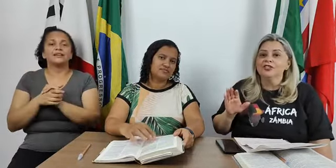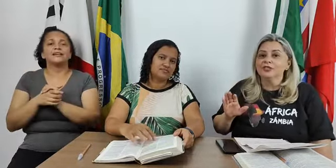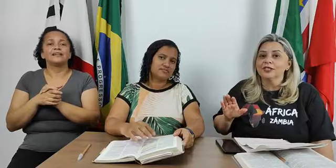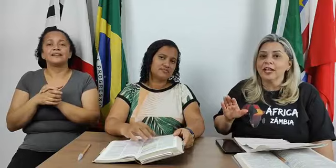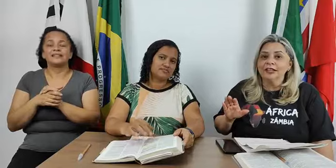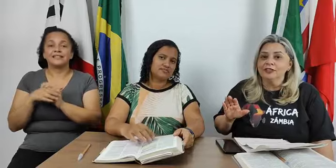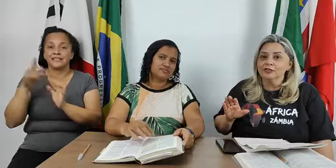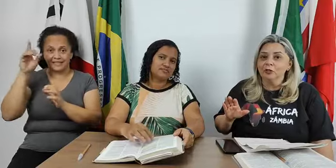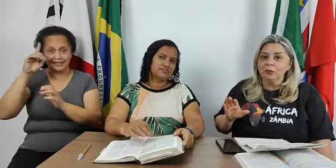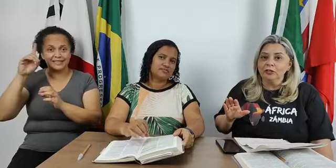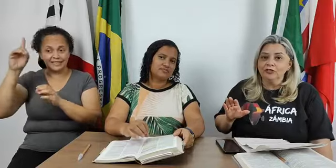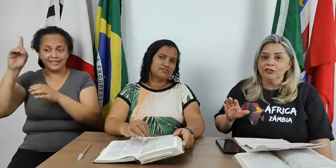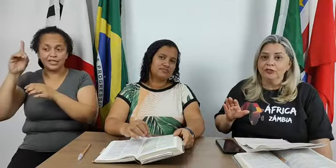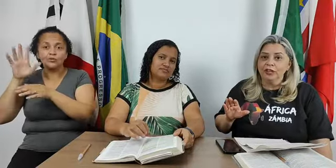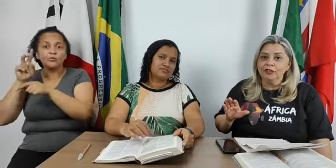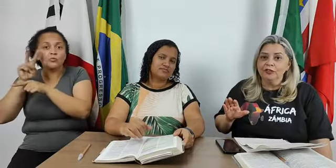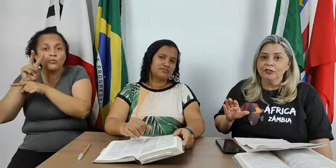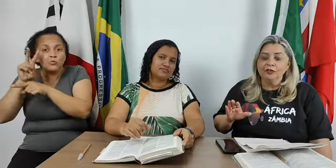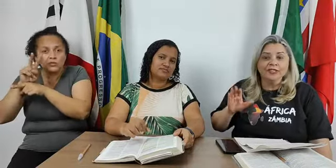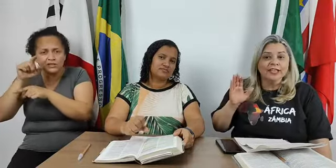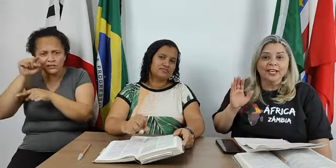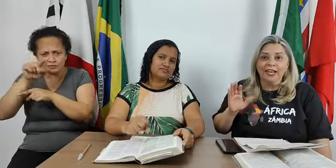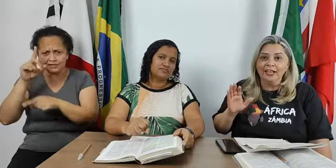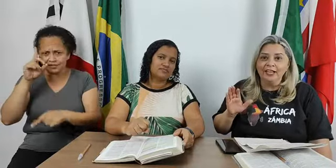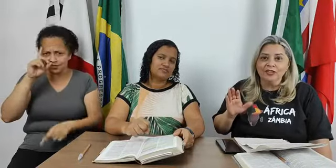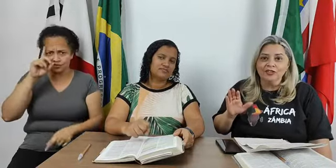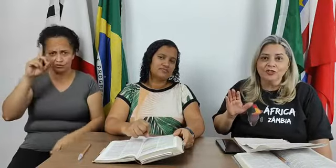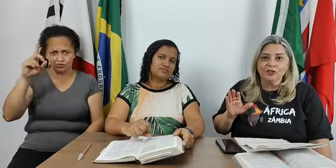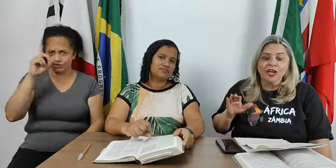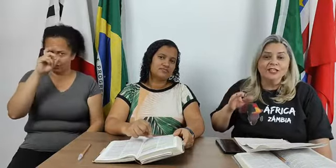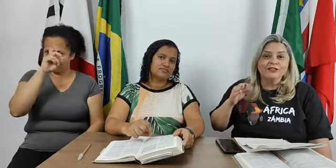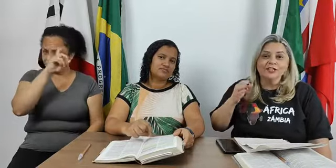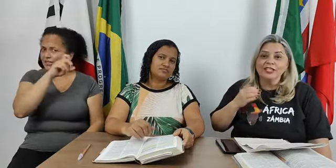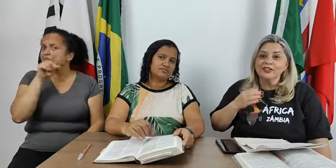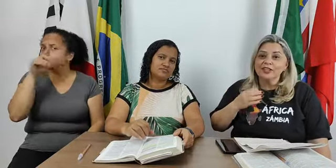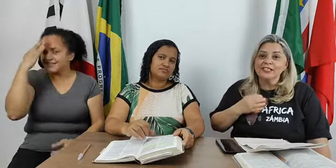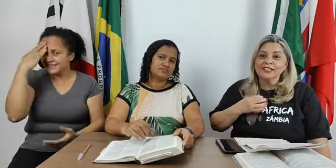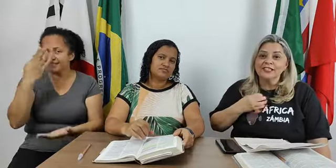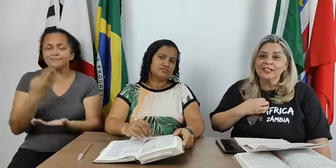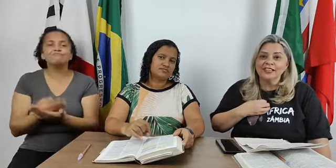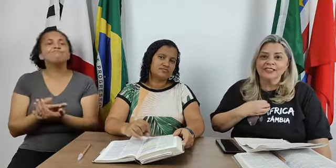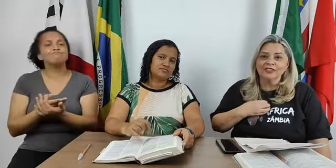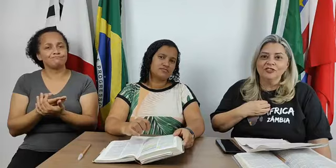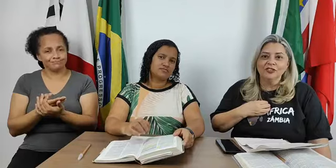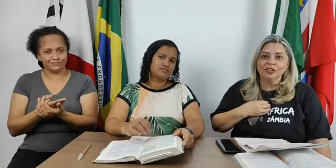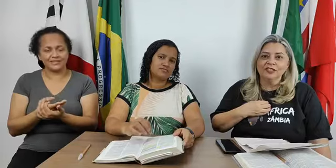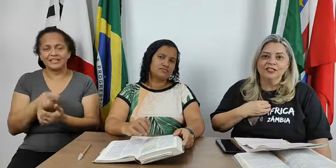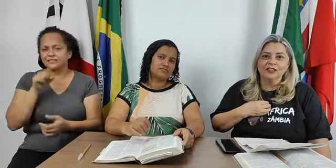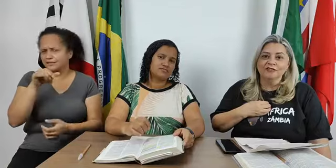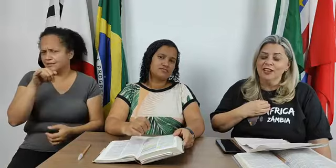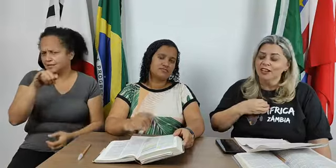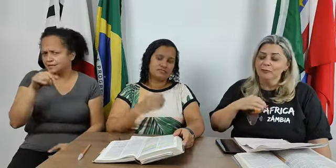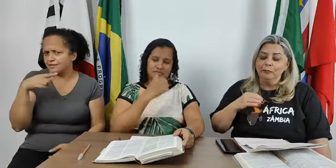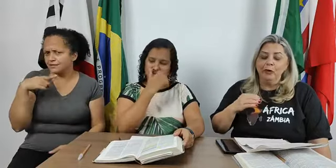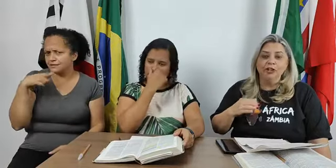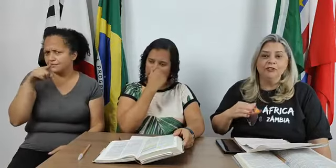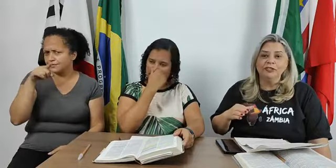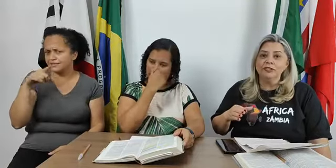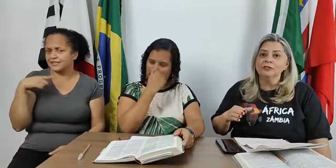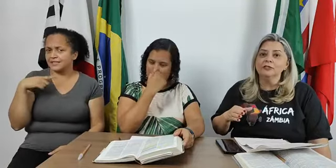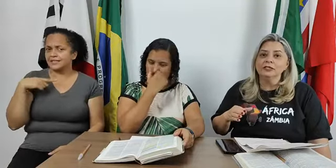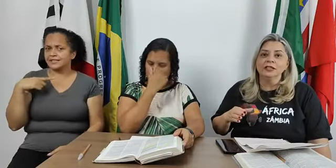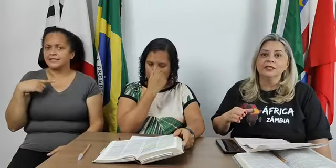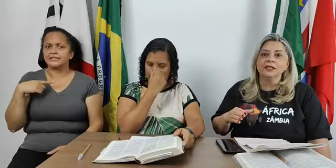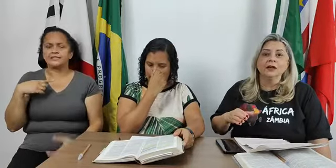Ele que te sustenta nos momentos difíceis, você crê nisso. Se você tiver essa certeza dentro do seu coração, pode